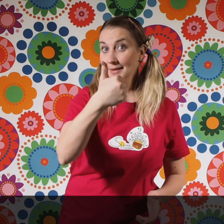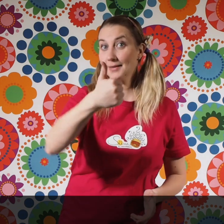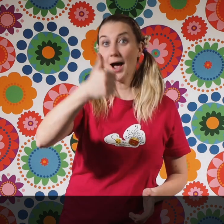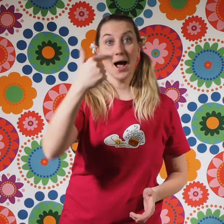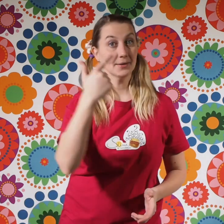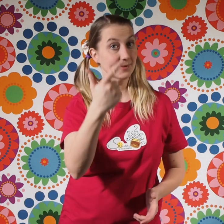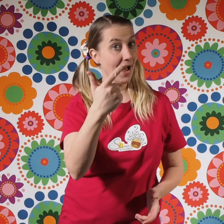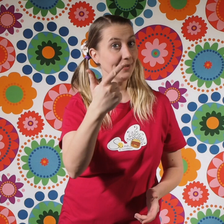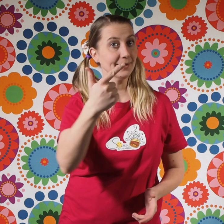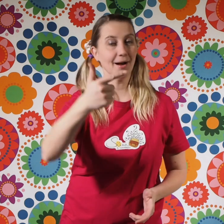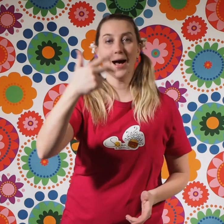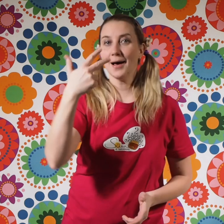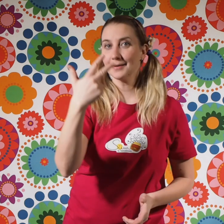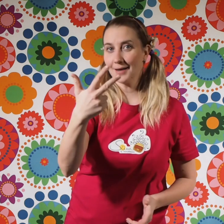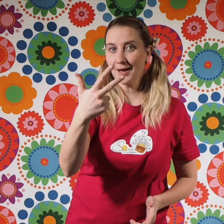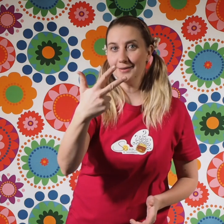taika, taika, radio.